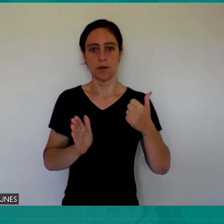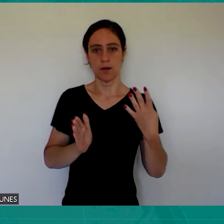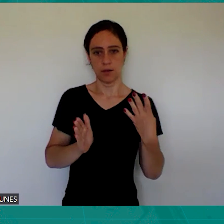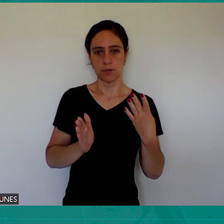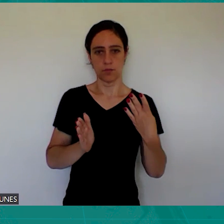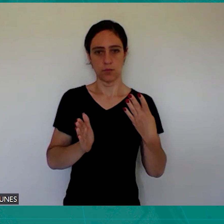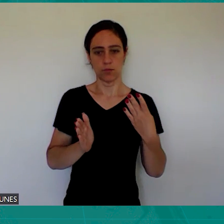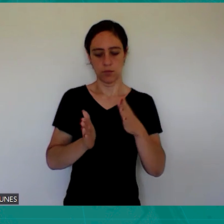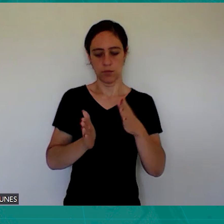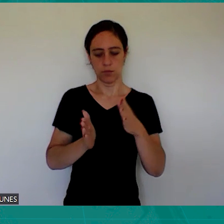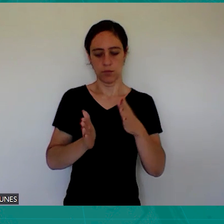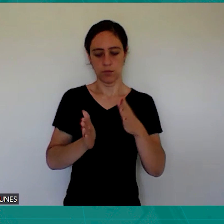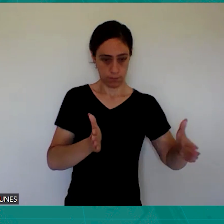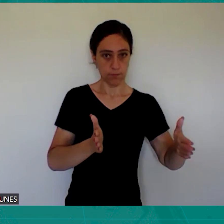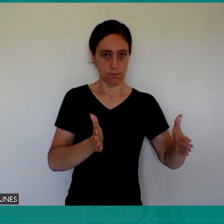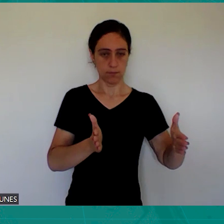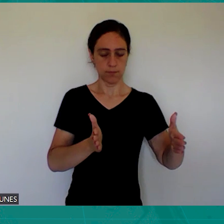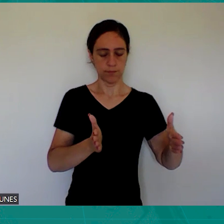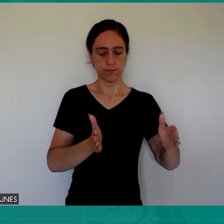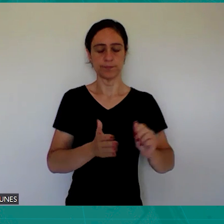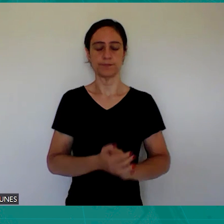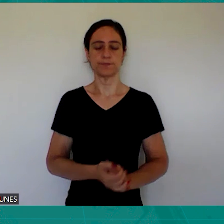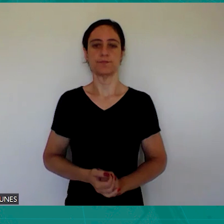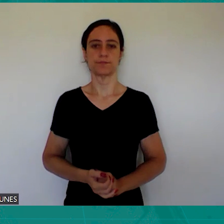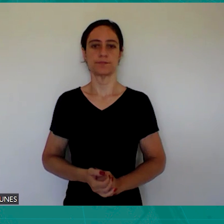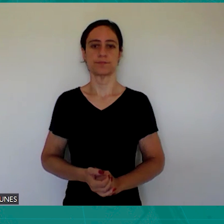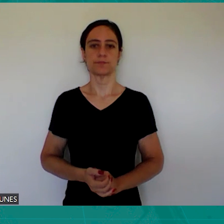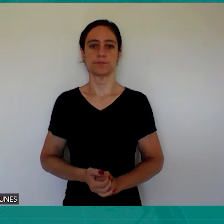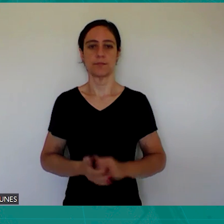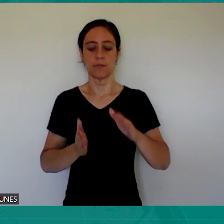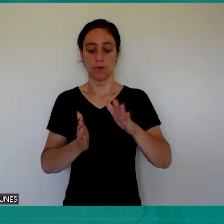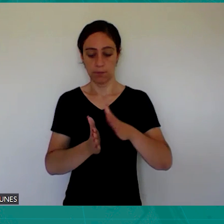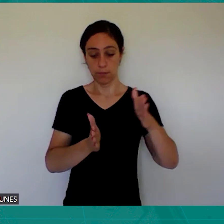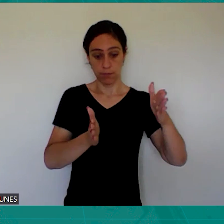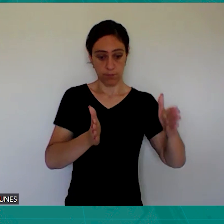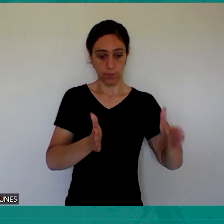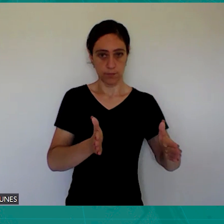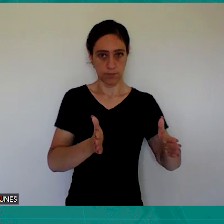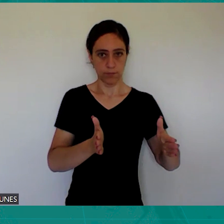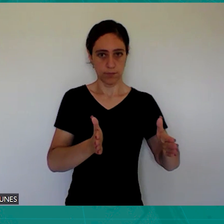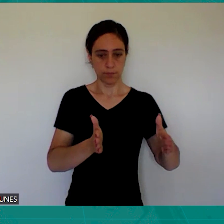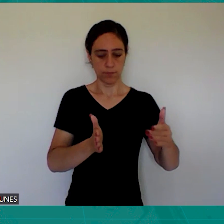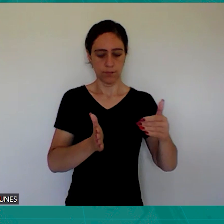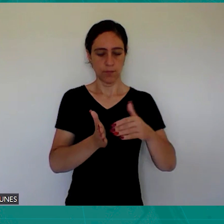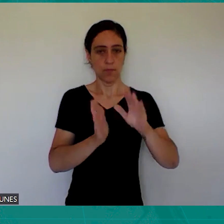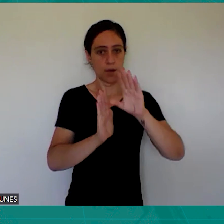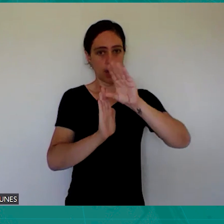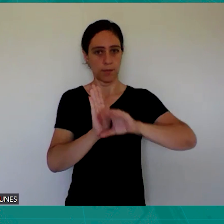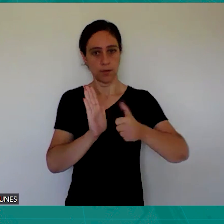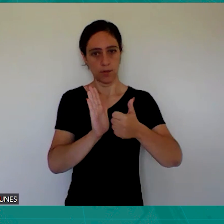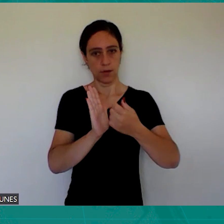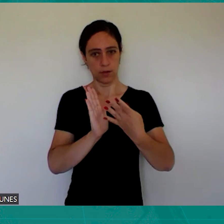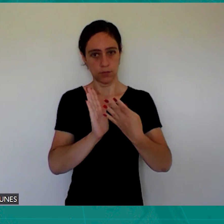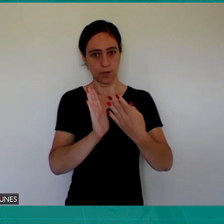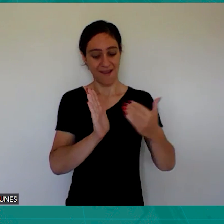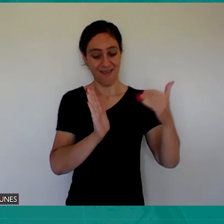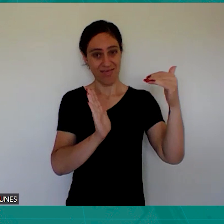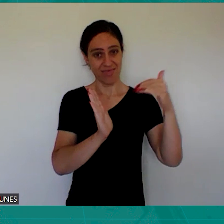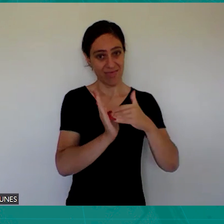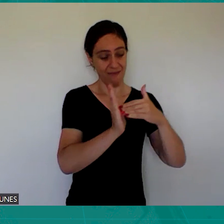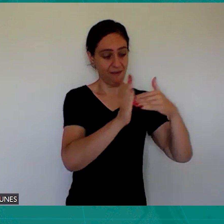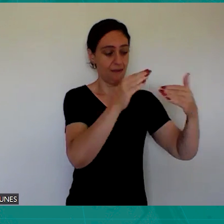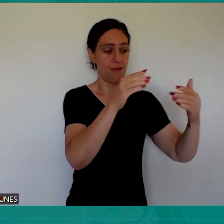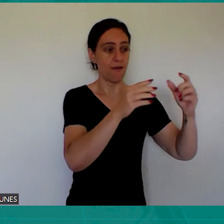da segunda sessão. A segunda sessão vai do capítulo 14 até o capítulo